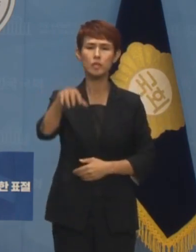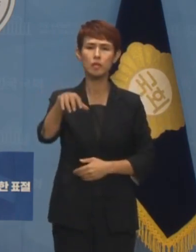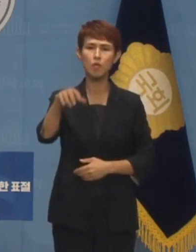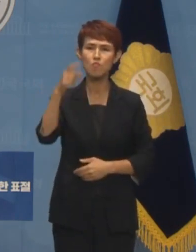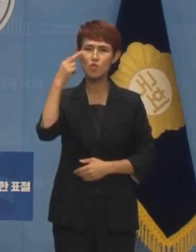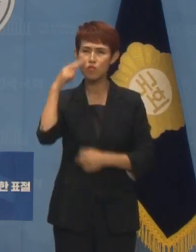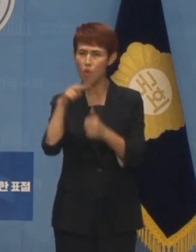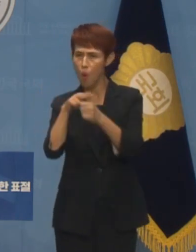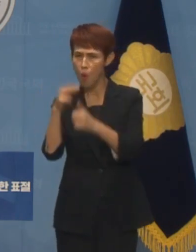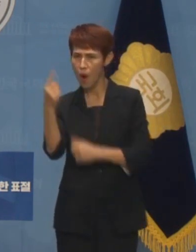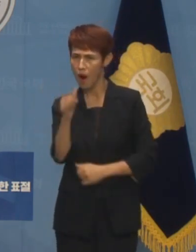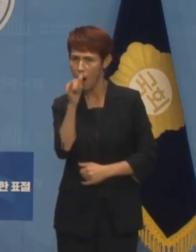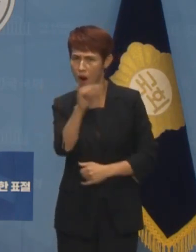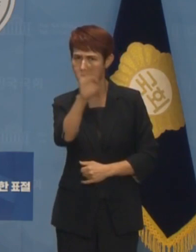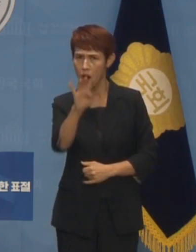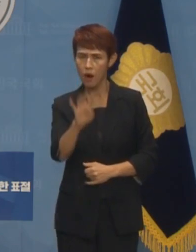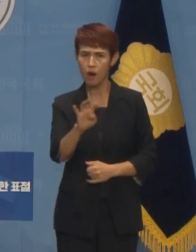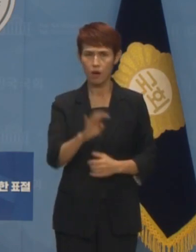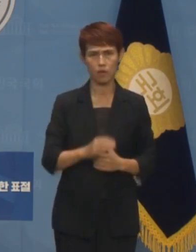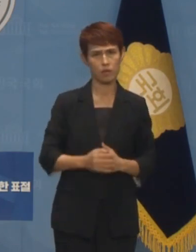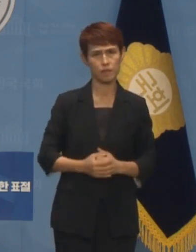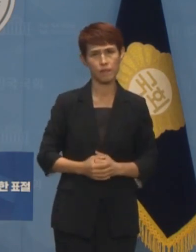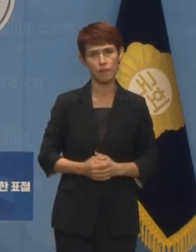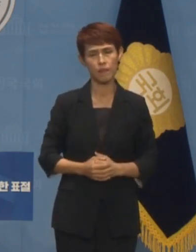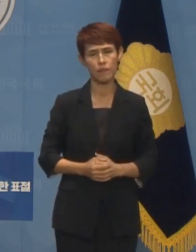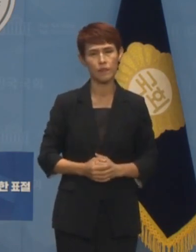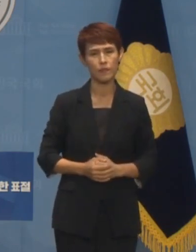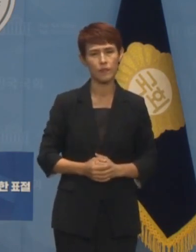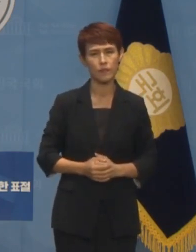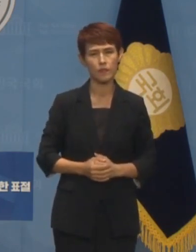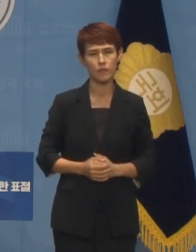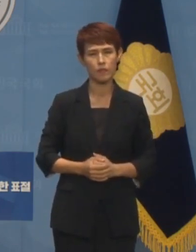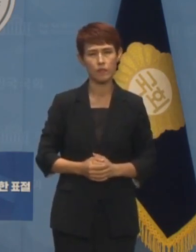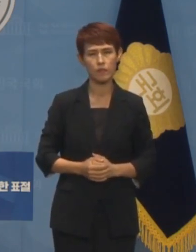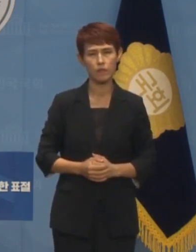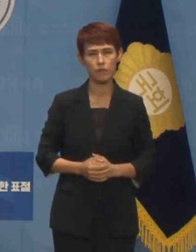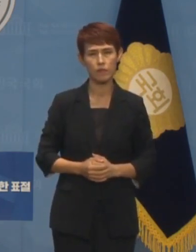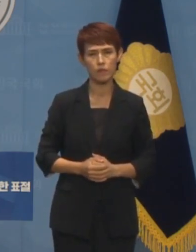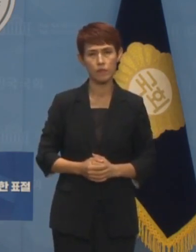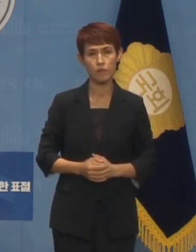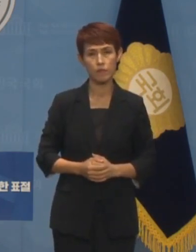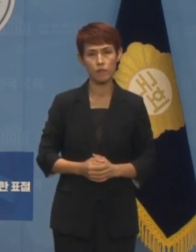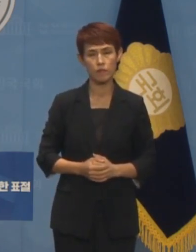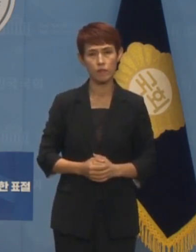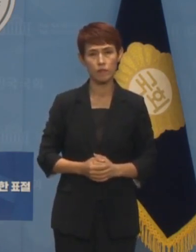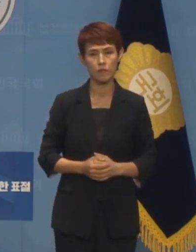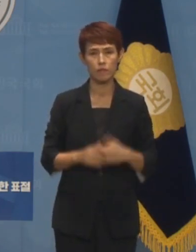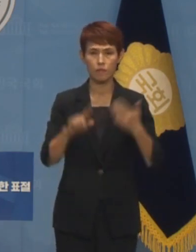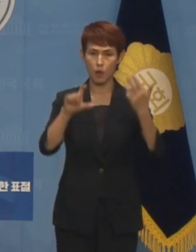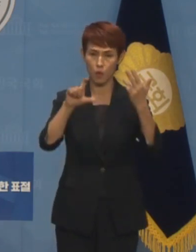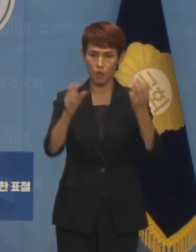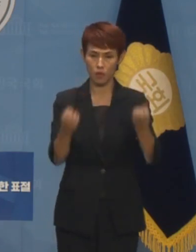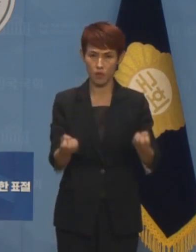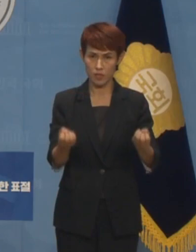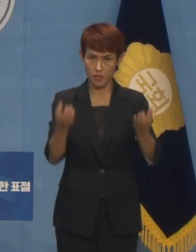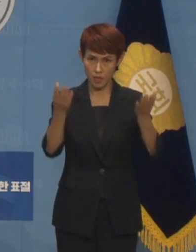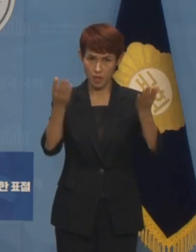스파이가 있는가? 이번 광복절 행사를